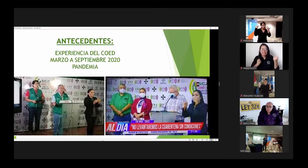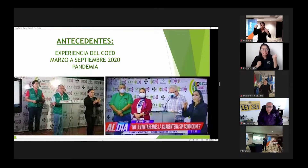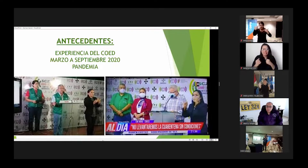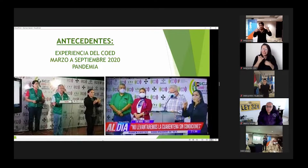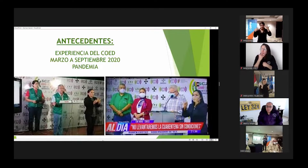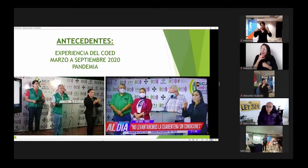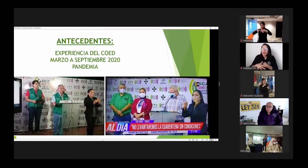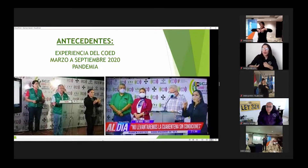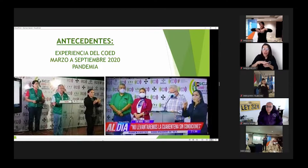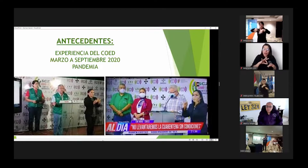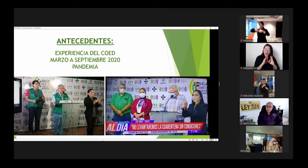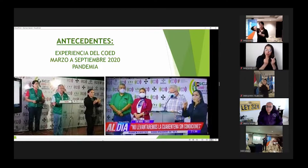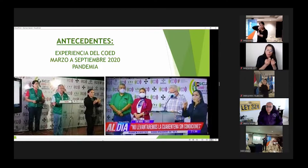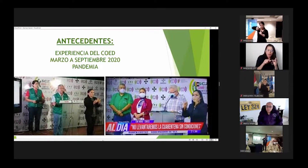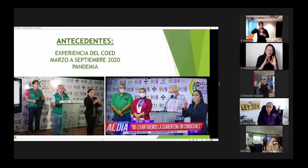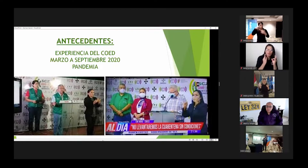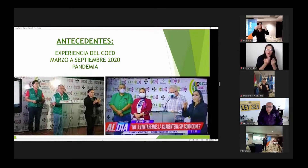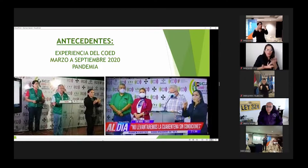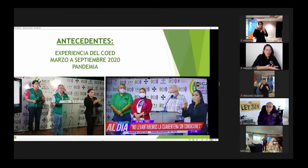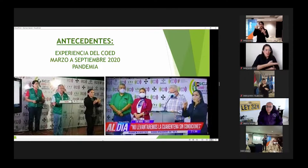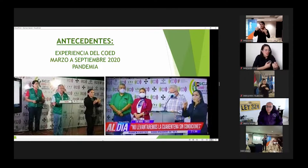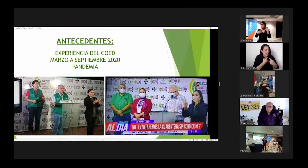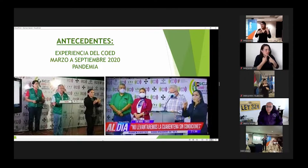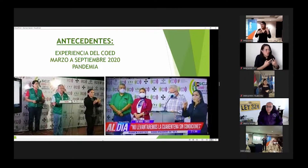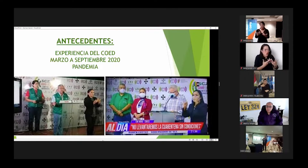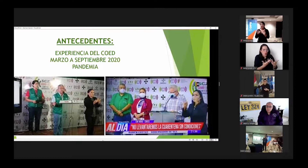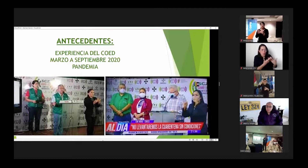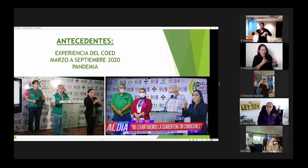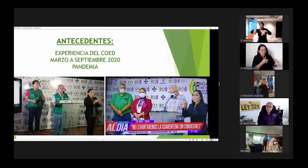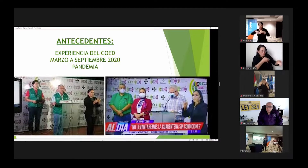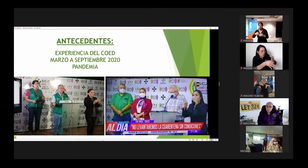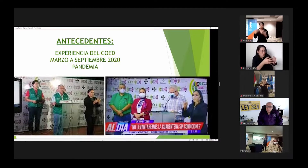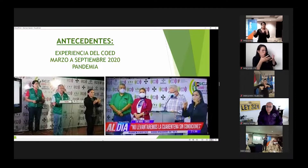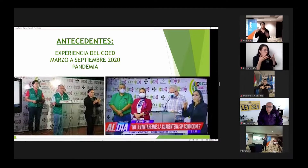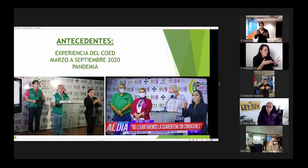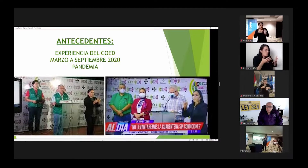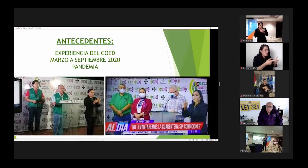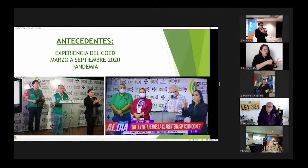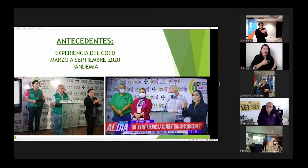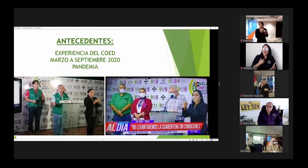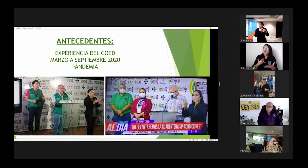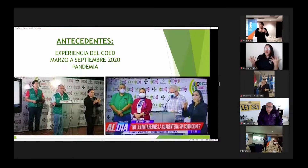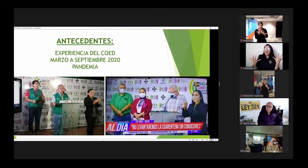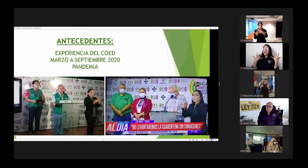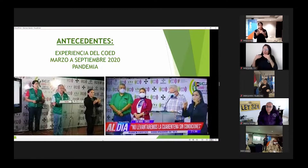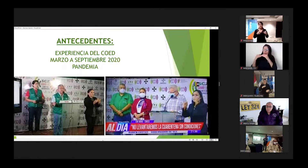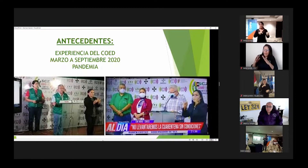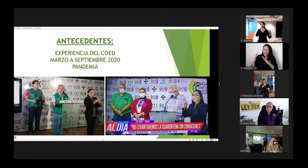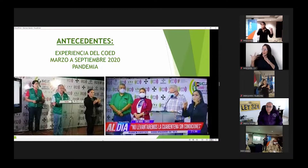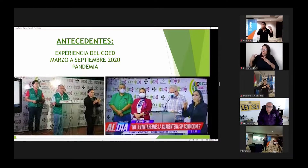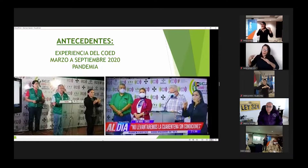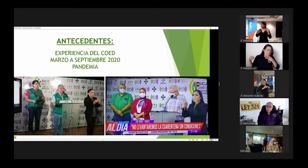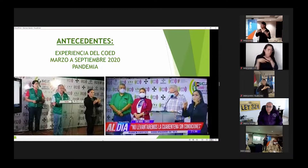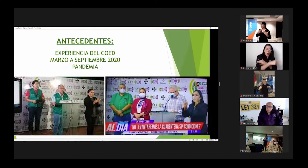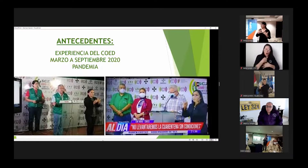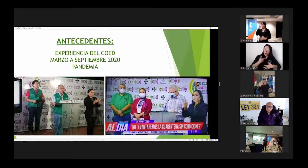entorno familiar, no, los familiares mismos no sabían cómo explicarle, los jóvenes, algunos querían hasta escapar porque pensaban,